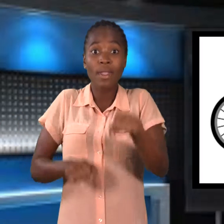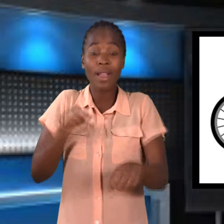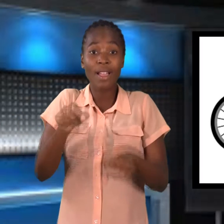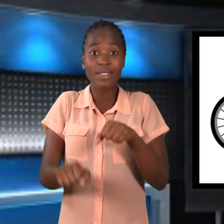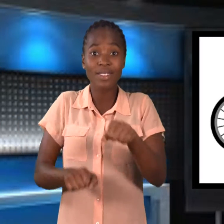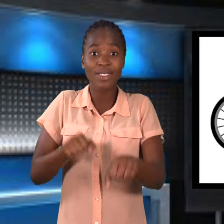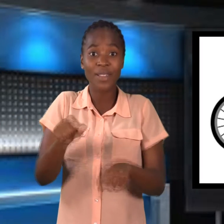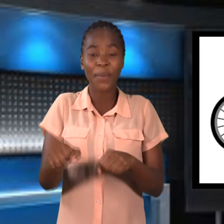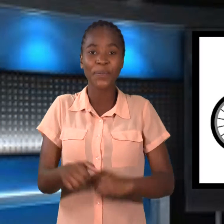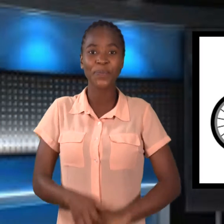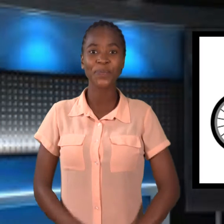Bicicleta.